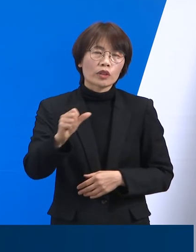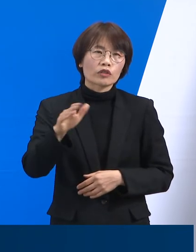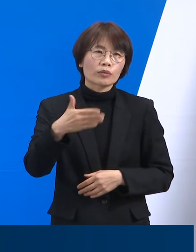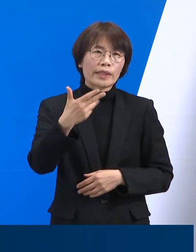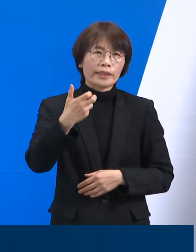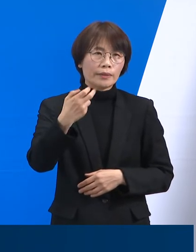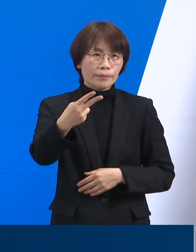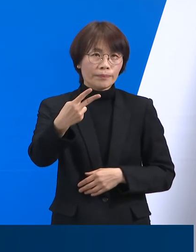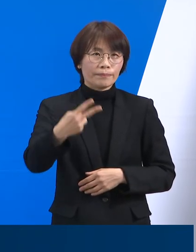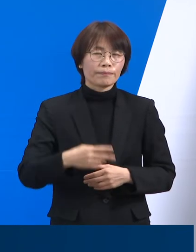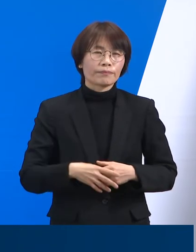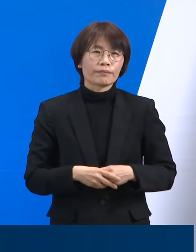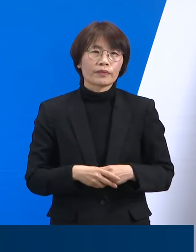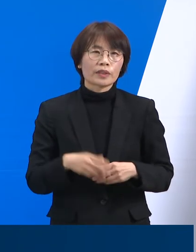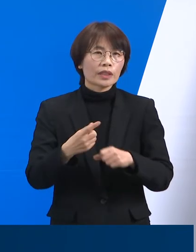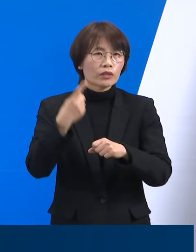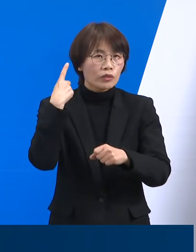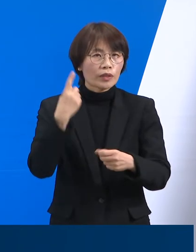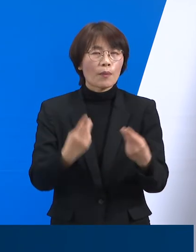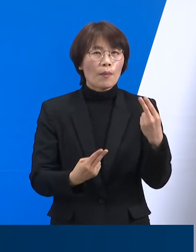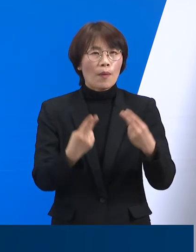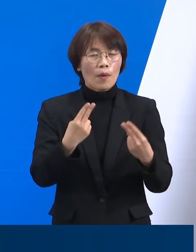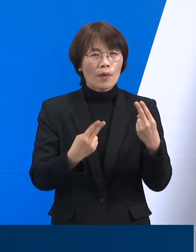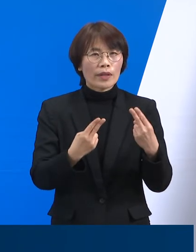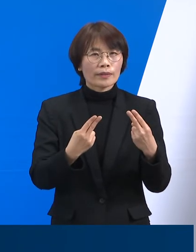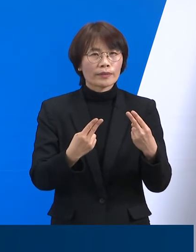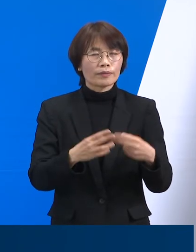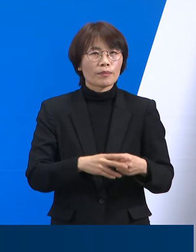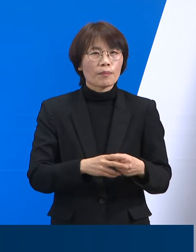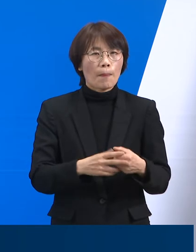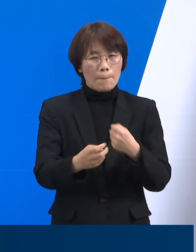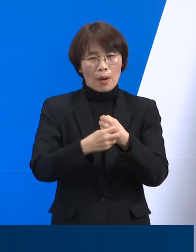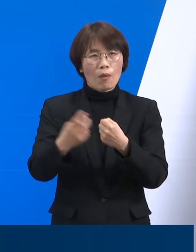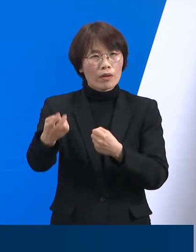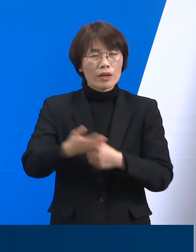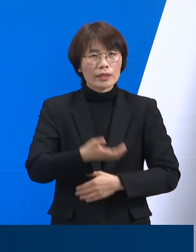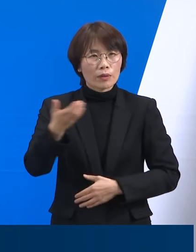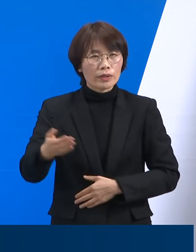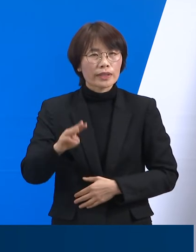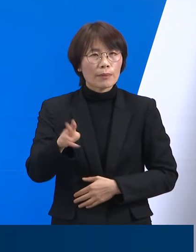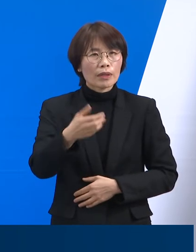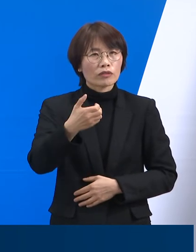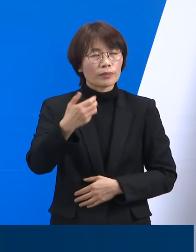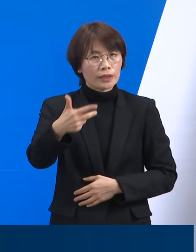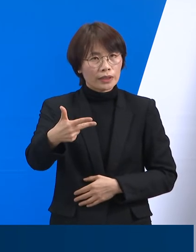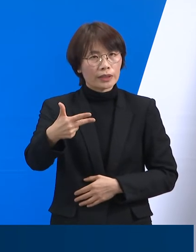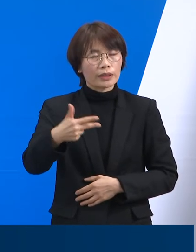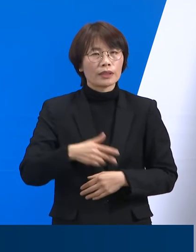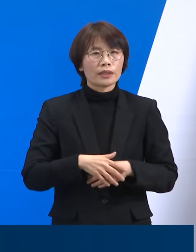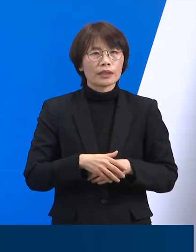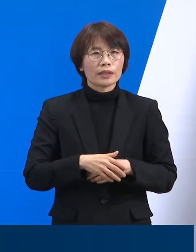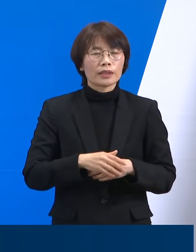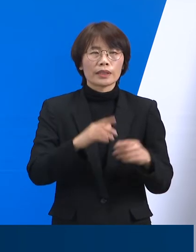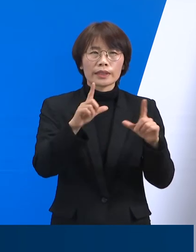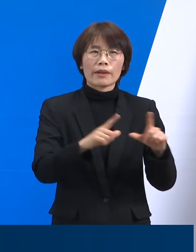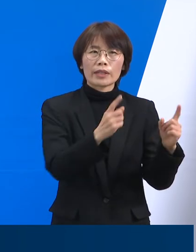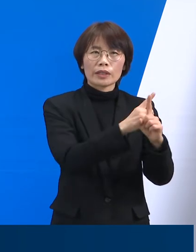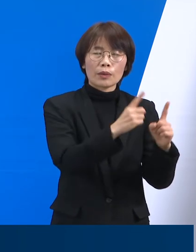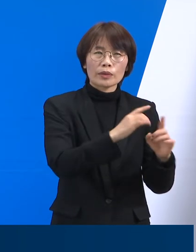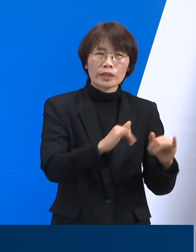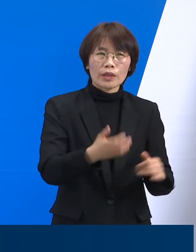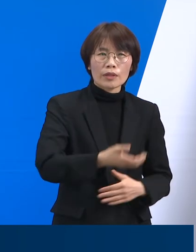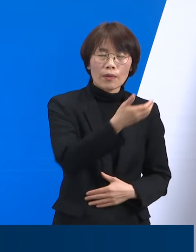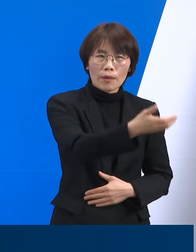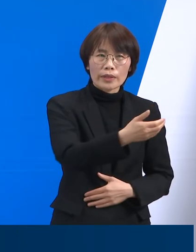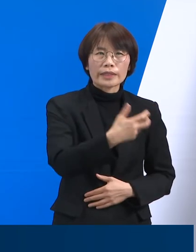45,975명입니다. 지난 한주 동안 재택치료 중 병원으로 이송된 인원은 377명, 생활치료센터로 이송된